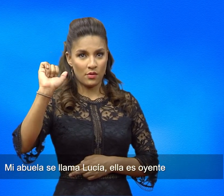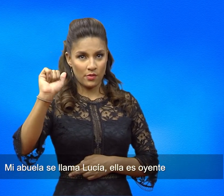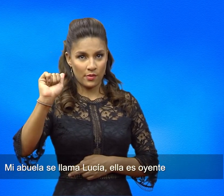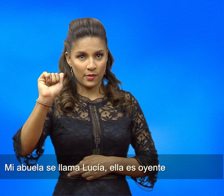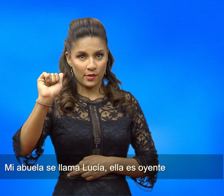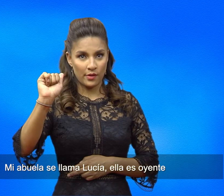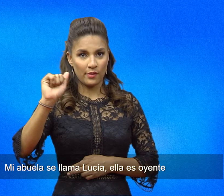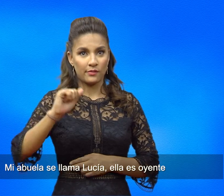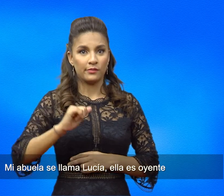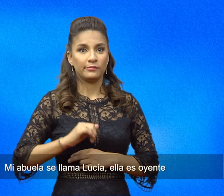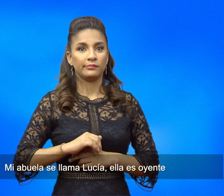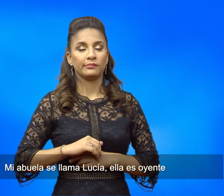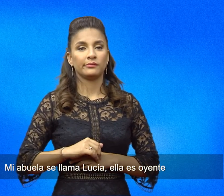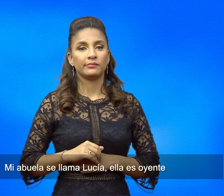se llama lucia